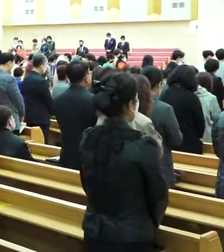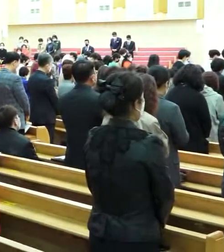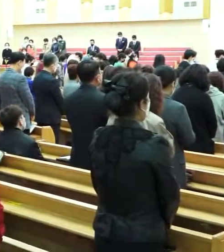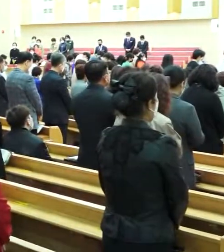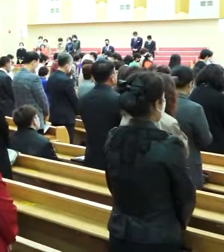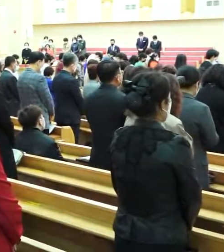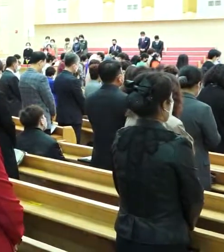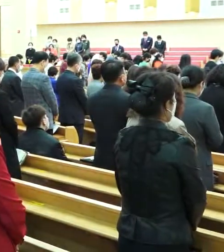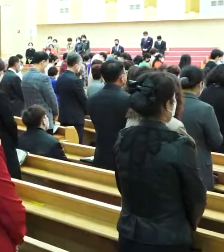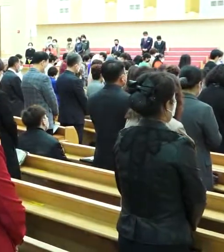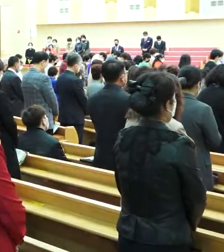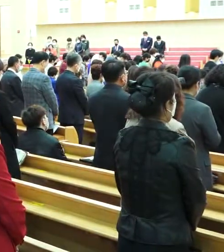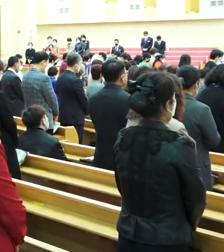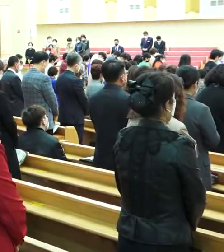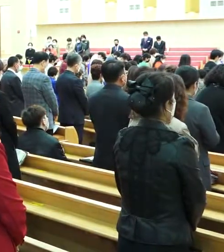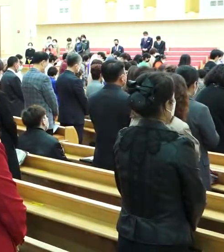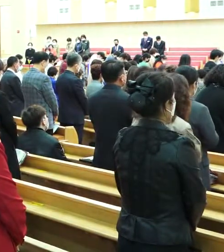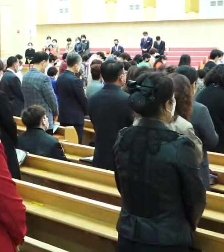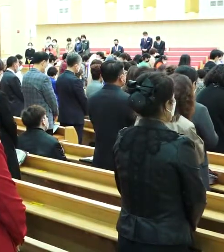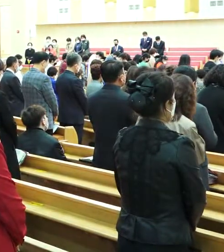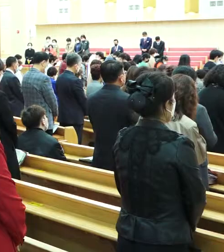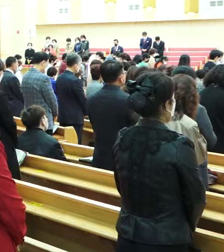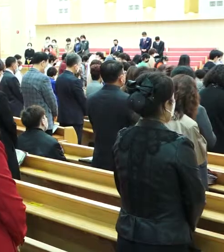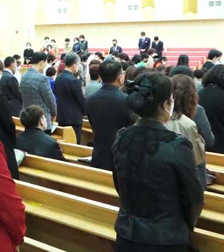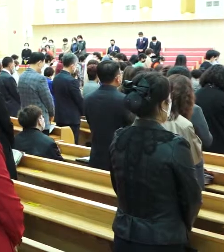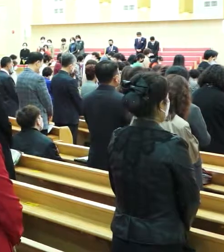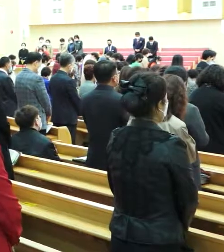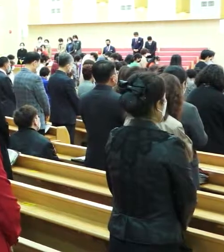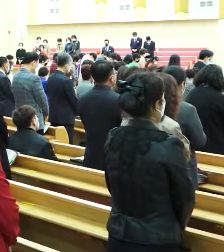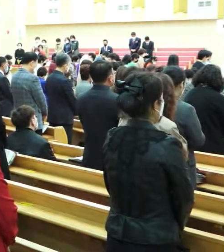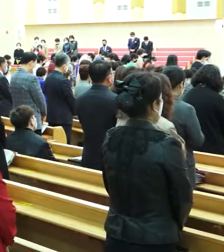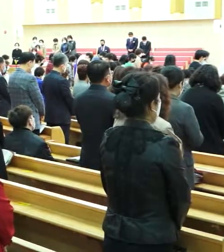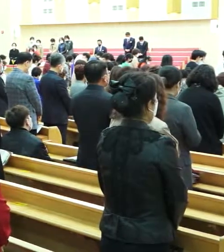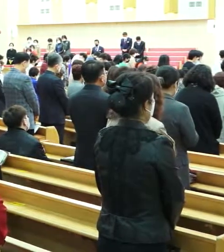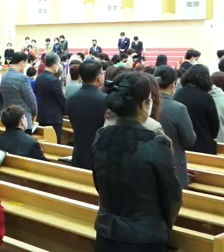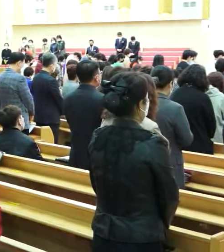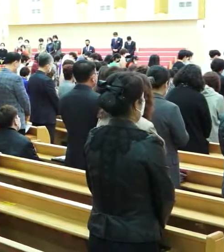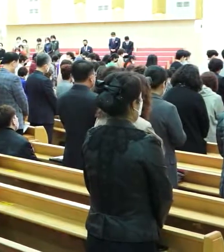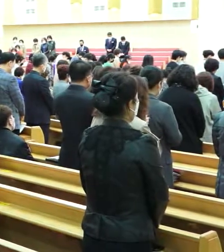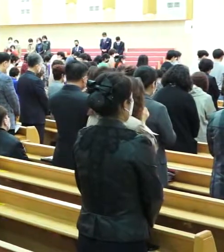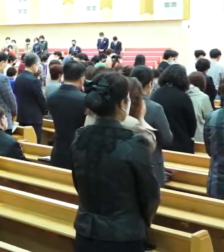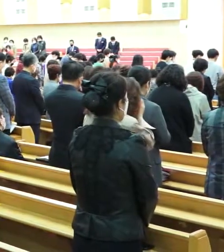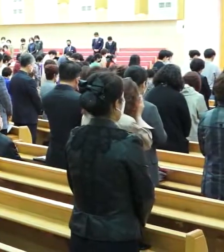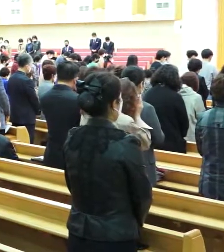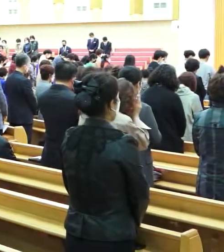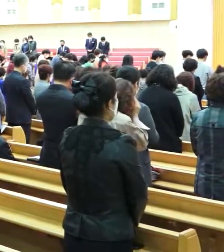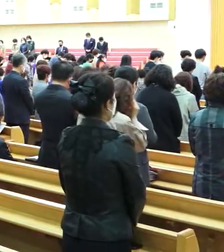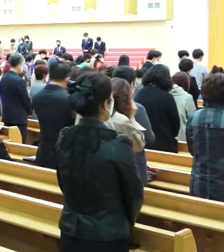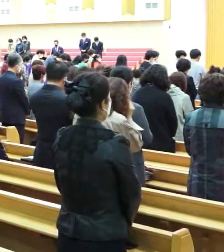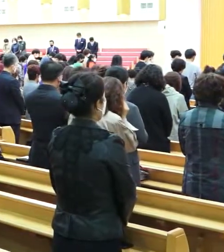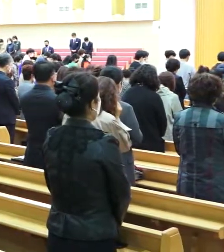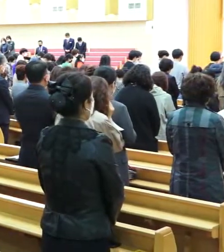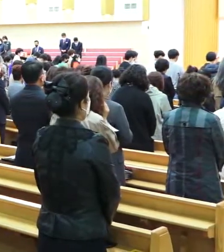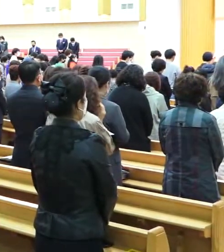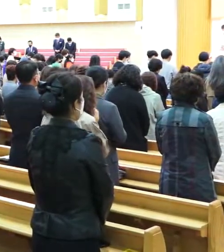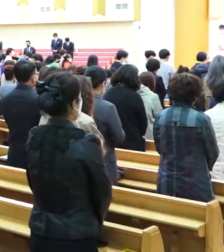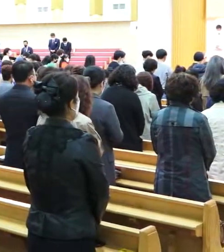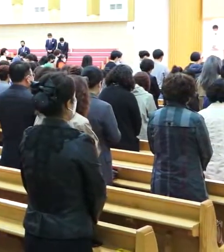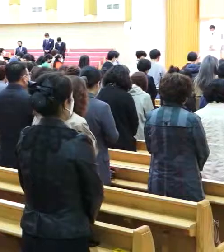사용되는 곳곳에 하나님 나라 놀라운 역사를 일으켜 주시고 언제나 우리 삶의 주인